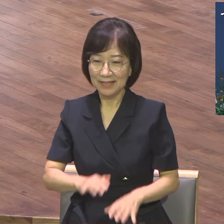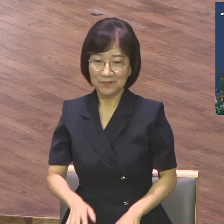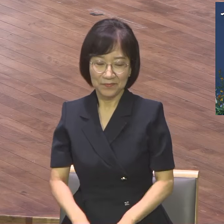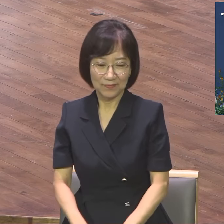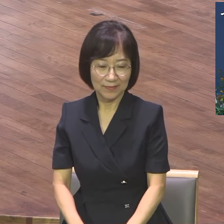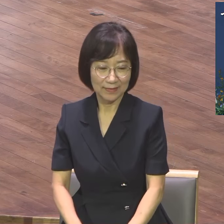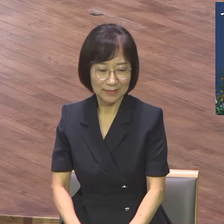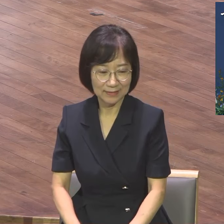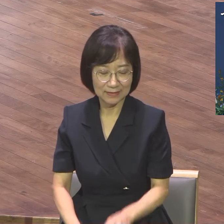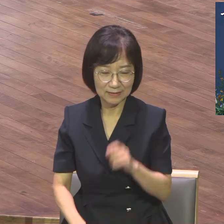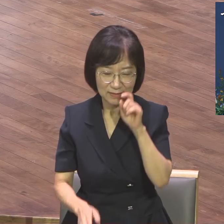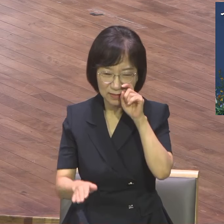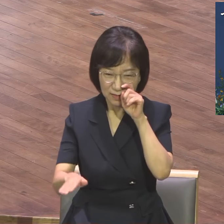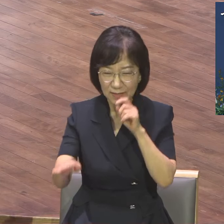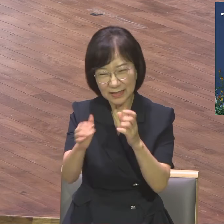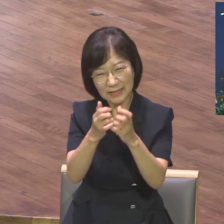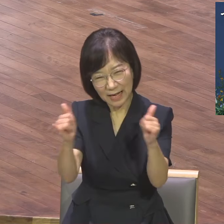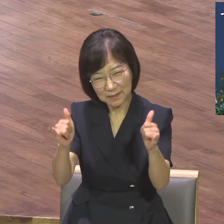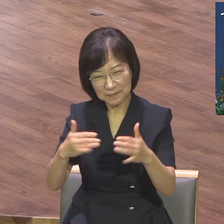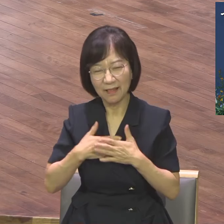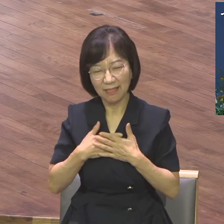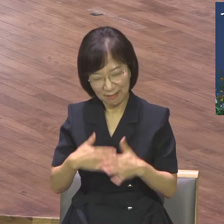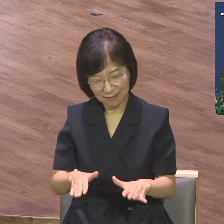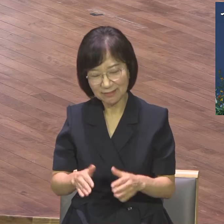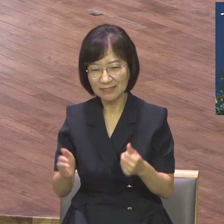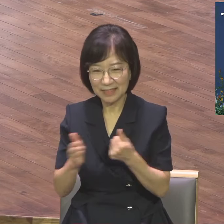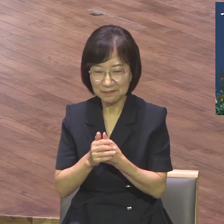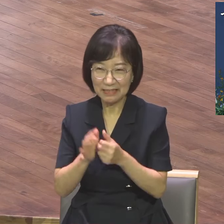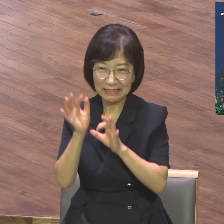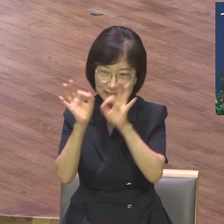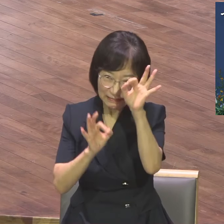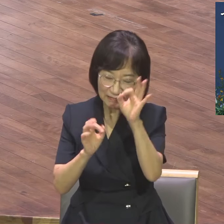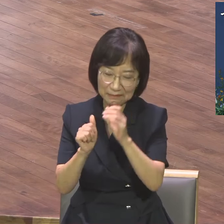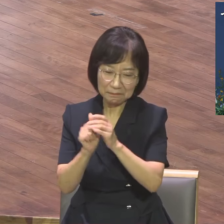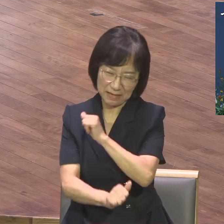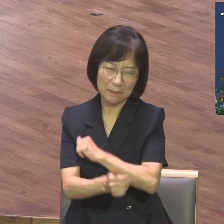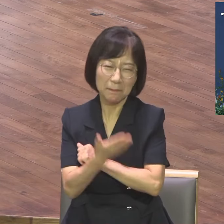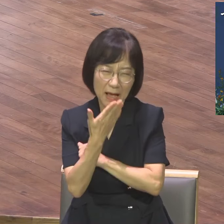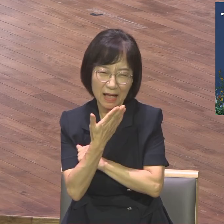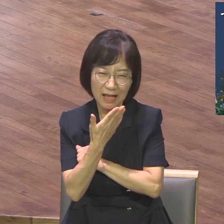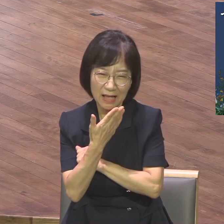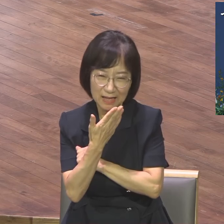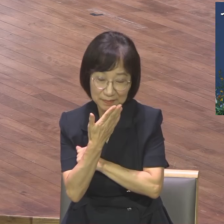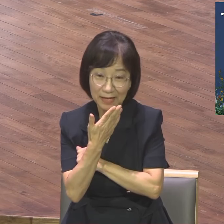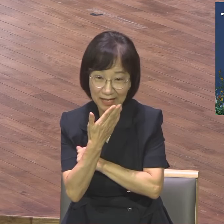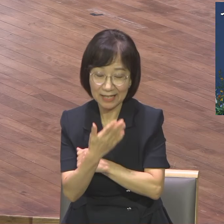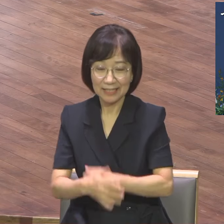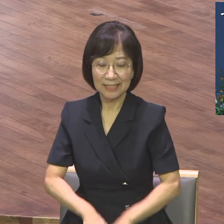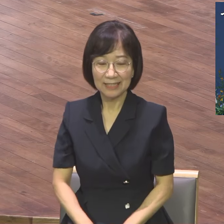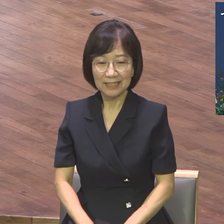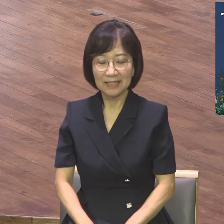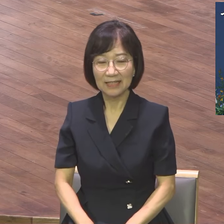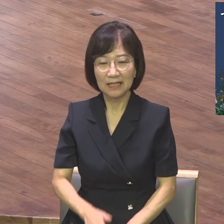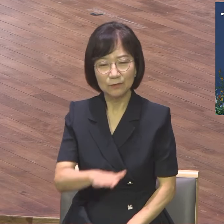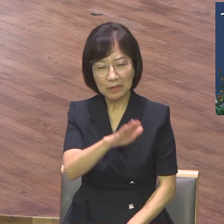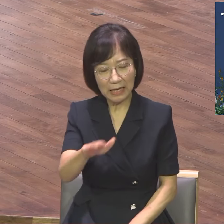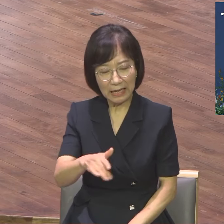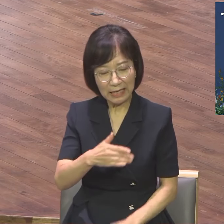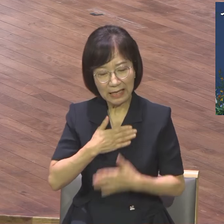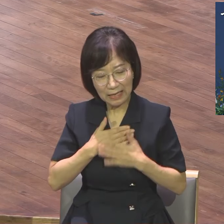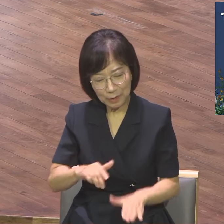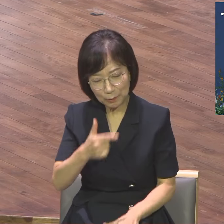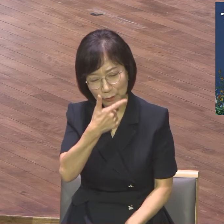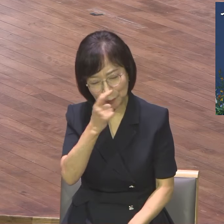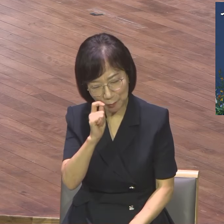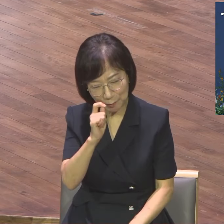언제나 실수할 수 있고 실패할 수 있는 존재입니다. 그래서 우리에게는 꼭 그리스도가